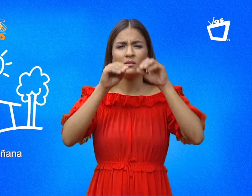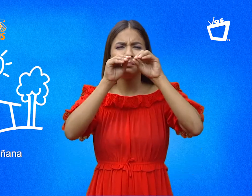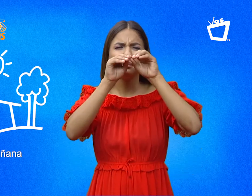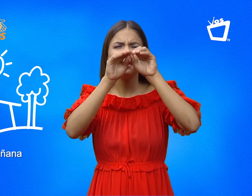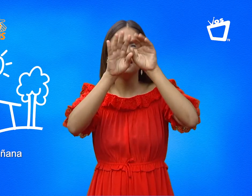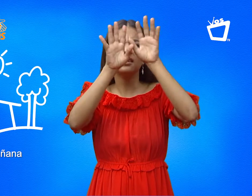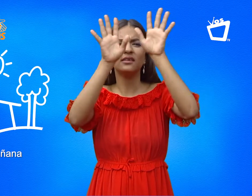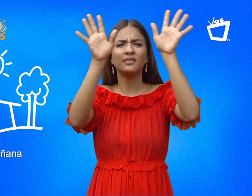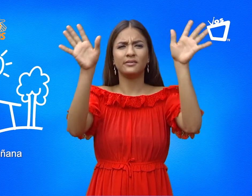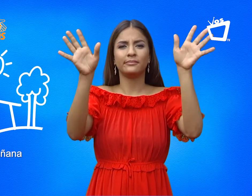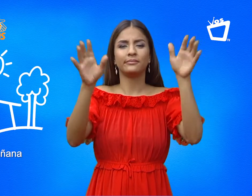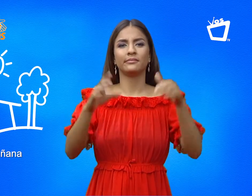mañana